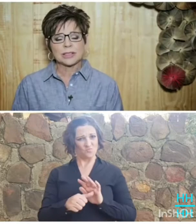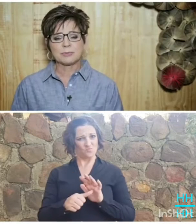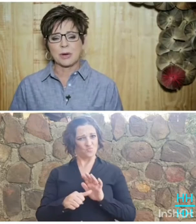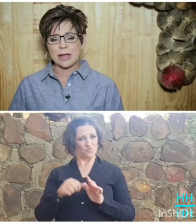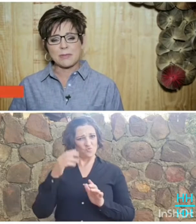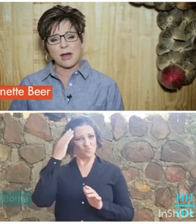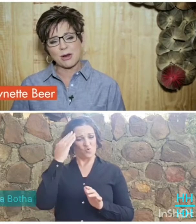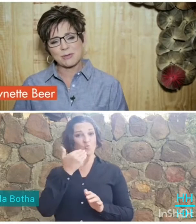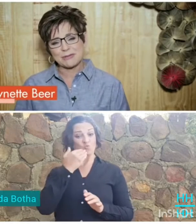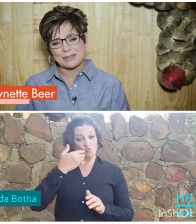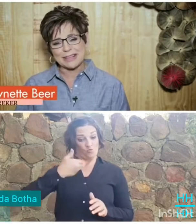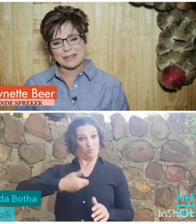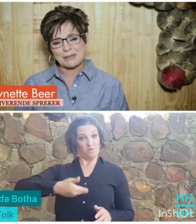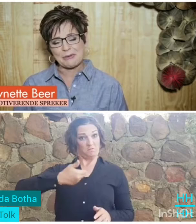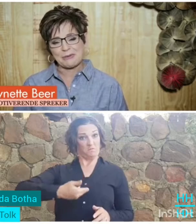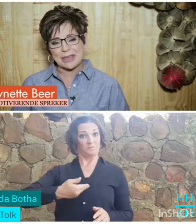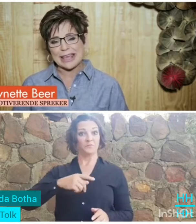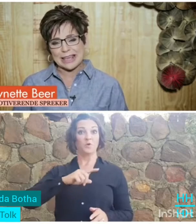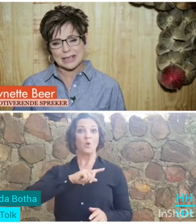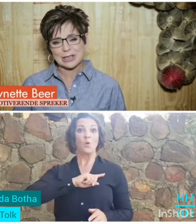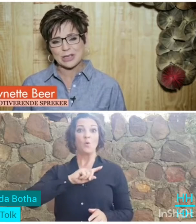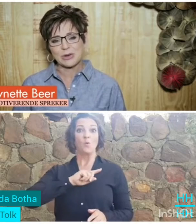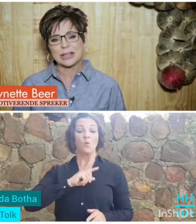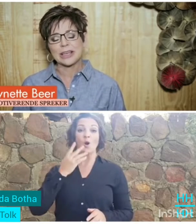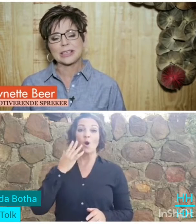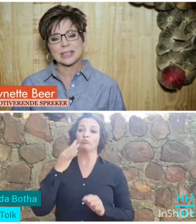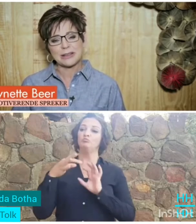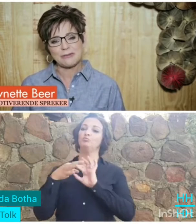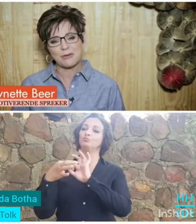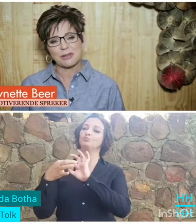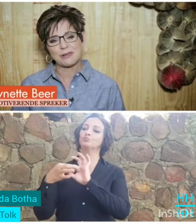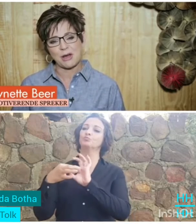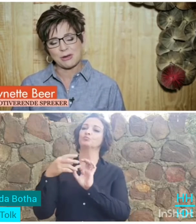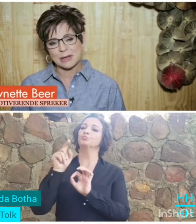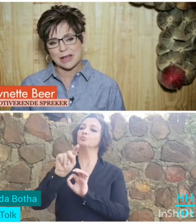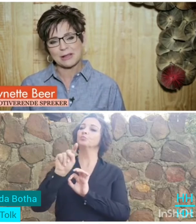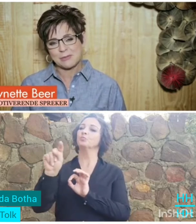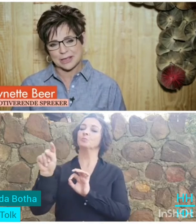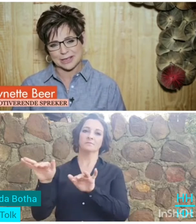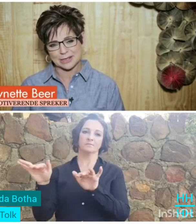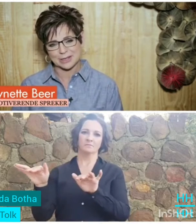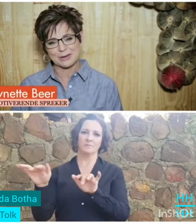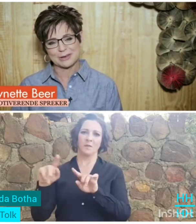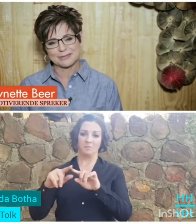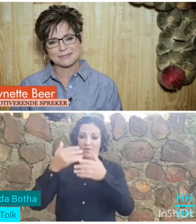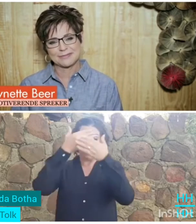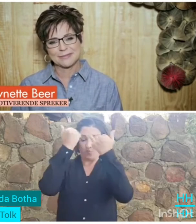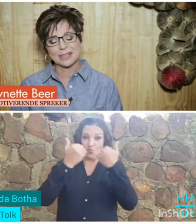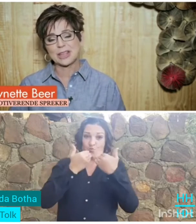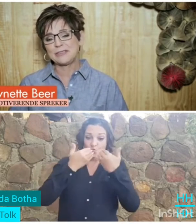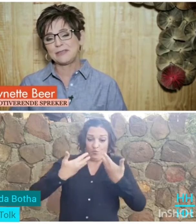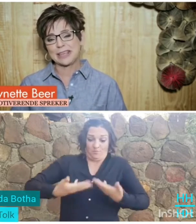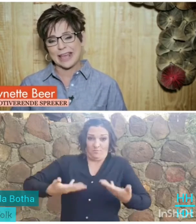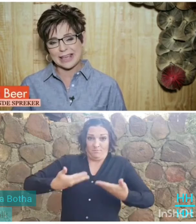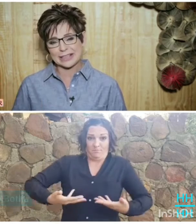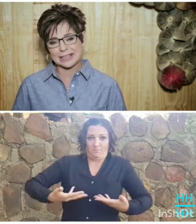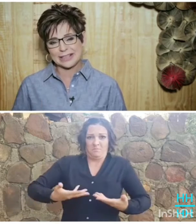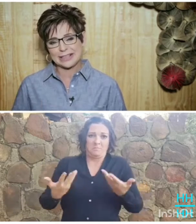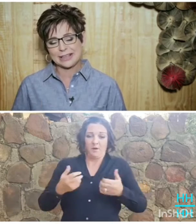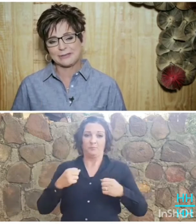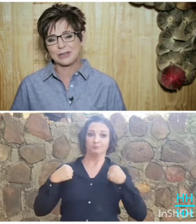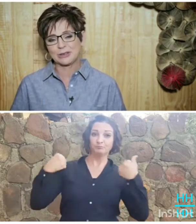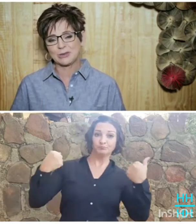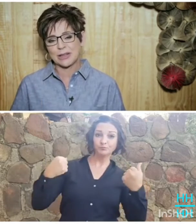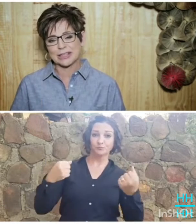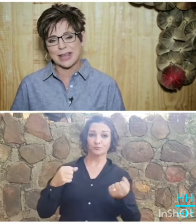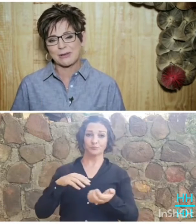Wel, dit is baie belangrik om te weet wie jy is, so dat jy sinvol in verhouding met ander mense kan staan. As jy nie weet wie jy is